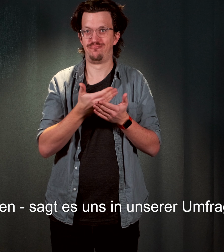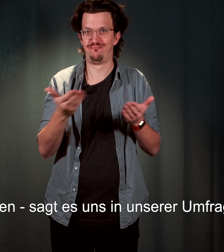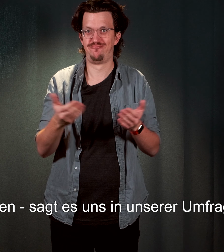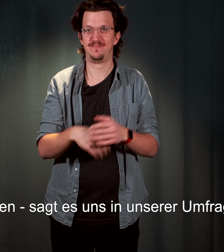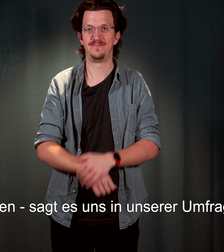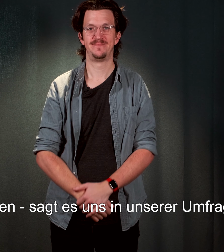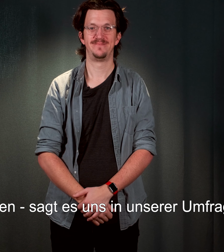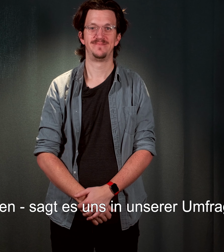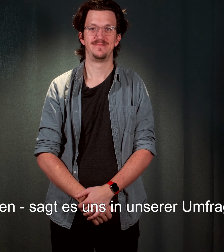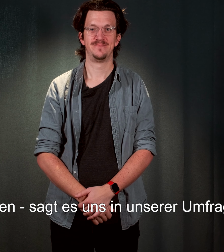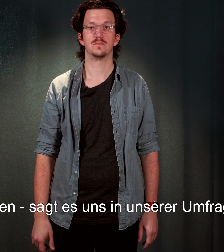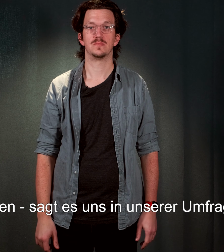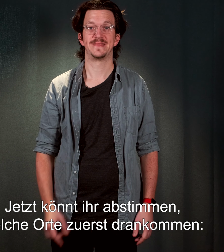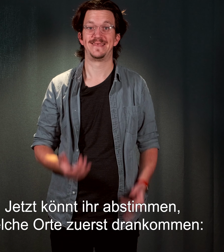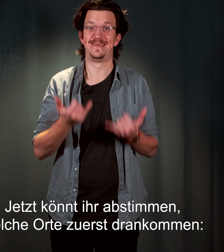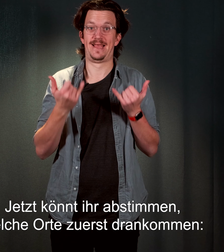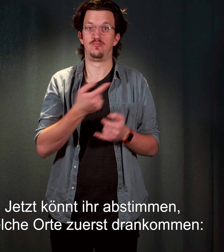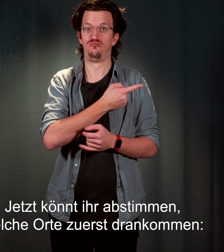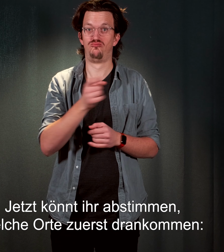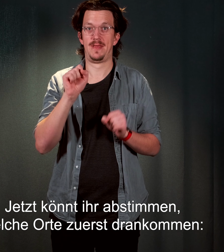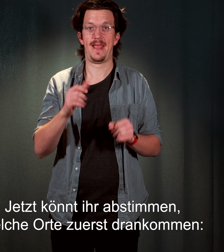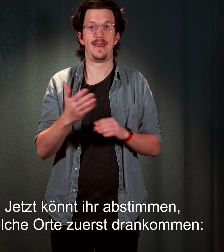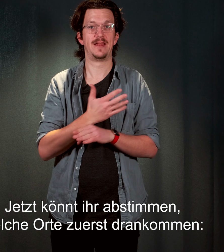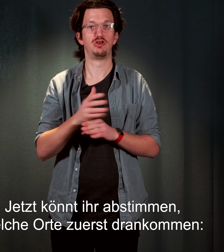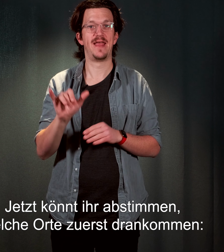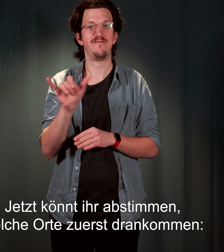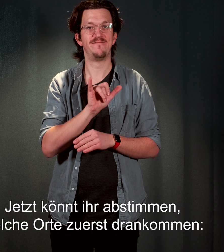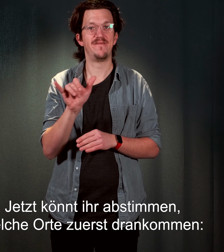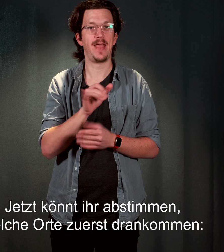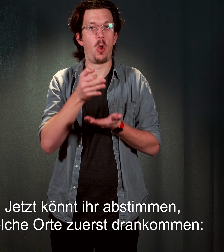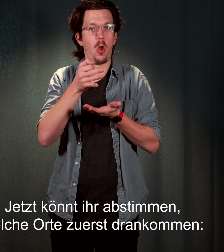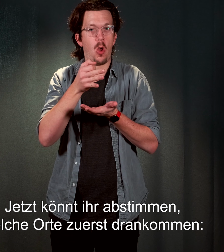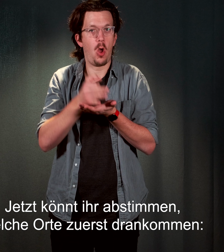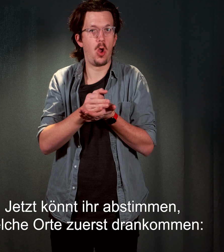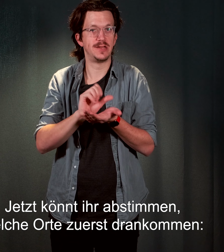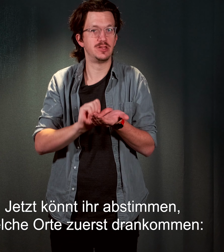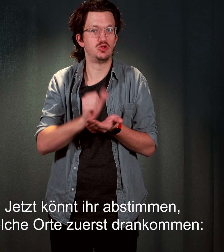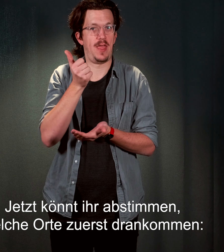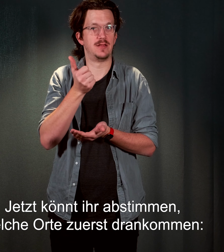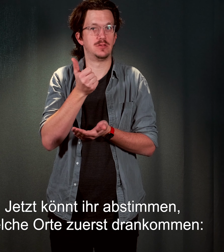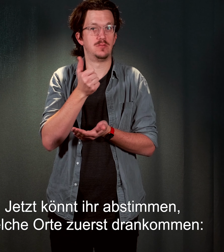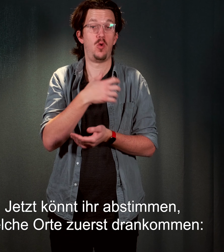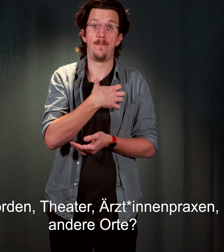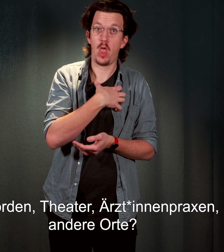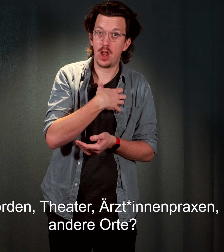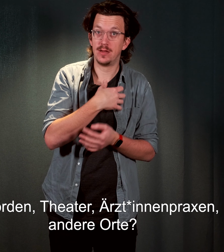in unserer Umfrage. Jetzt könnt ihr abstimmen, welche Orte zuerst drankommen, Behörden,